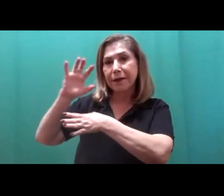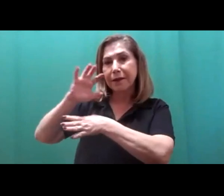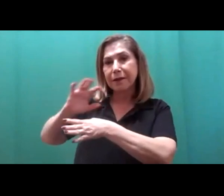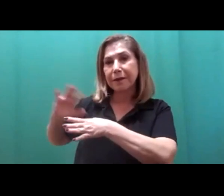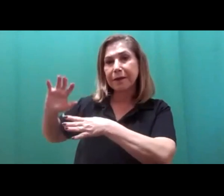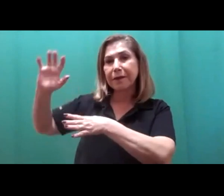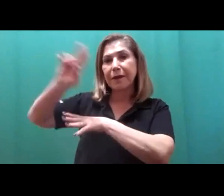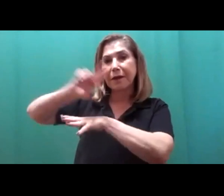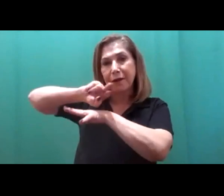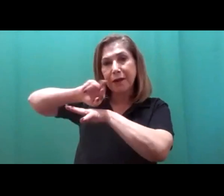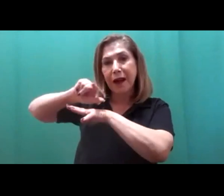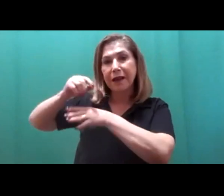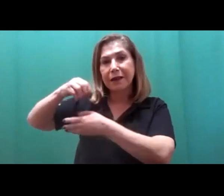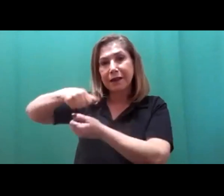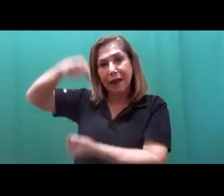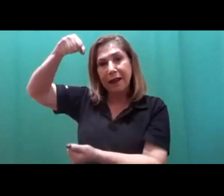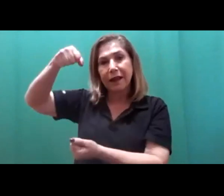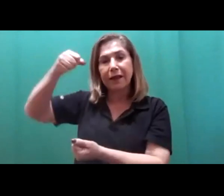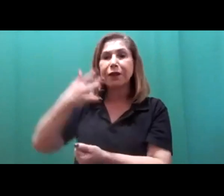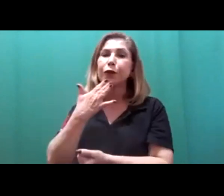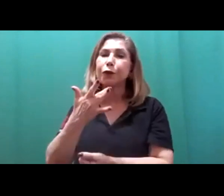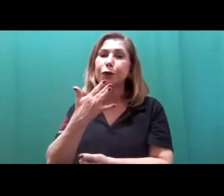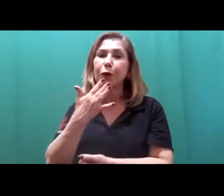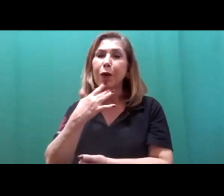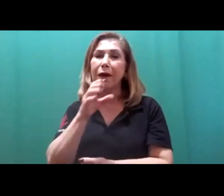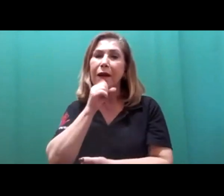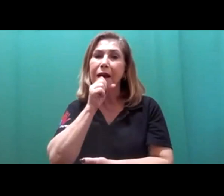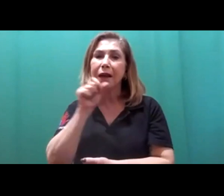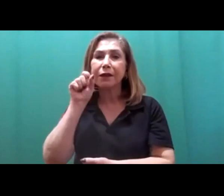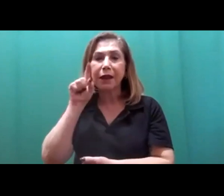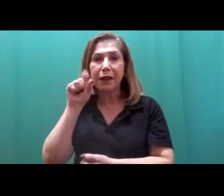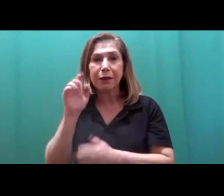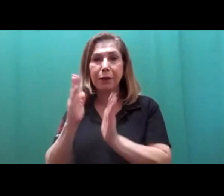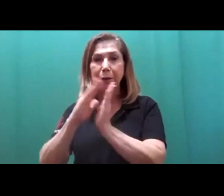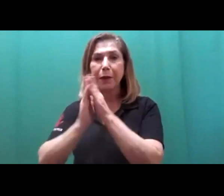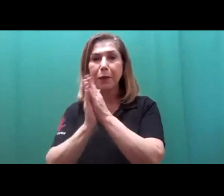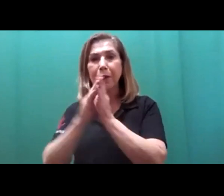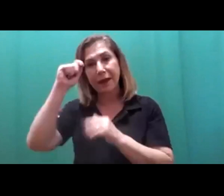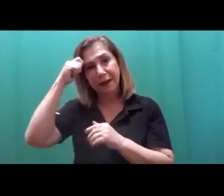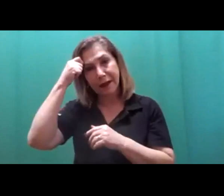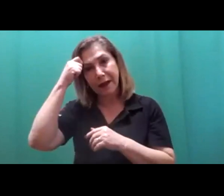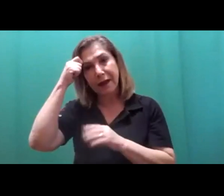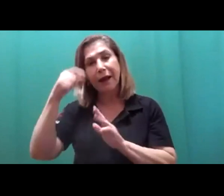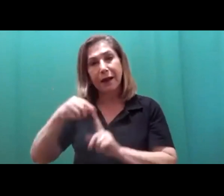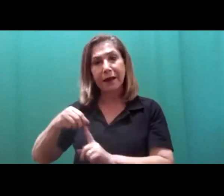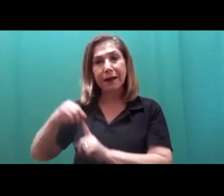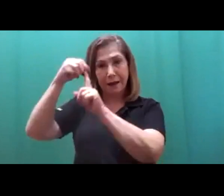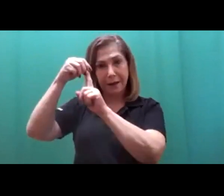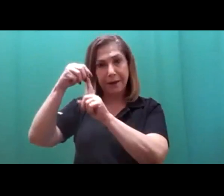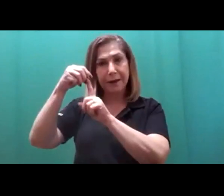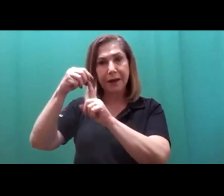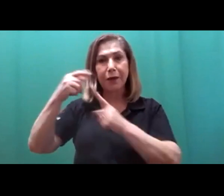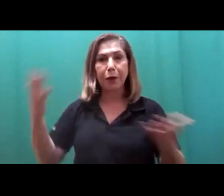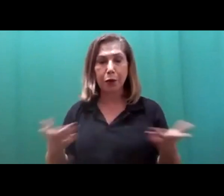com vários cartazes coloridos, laranja, azul, e uma bonequinha negra representando essa discussão